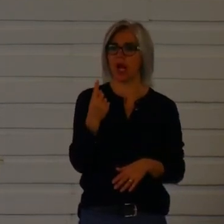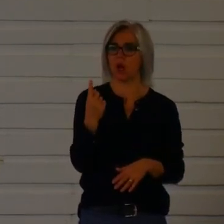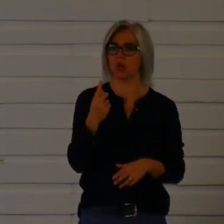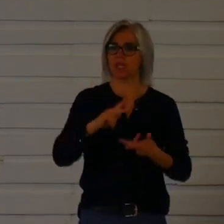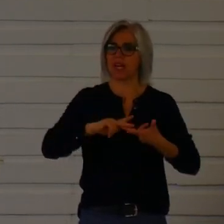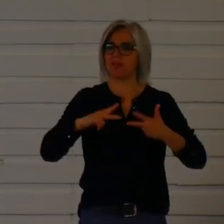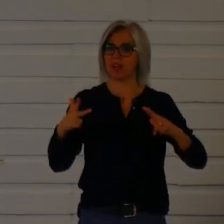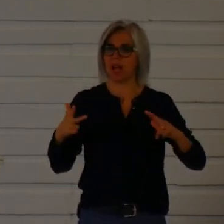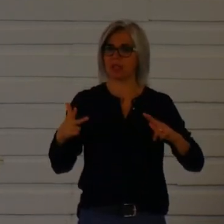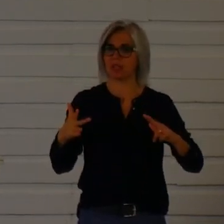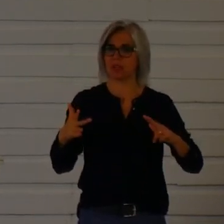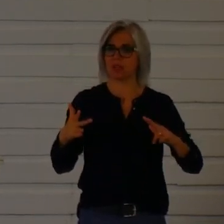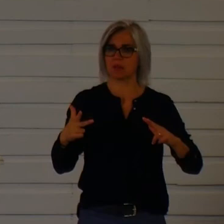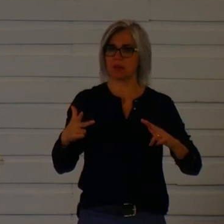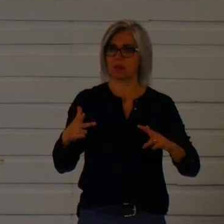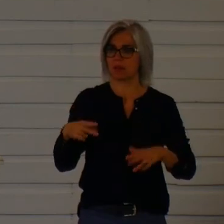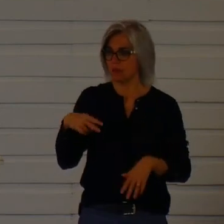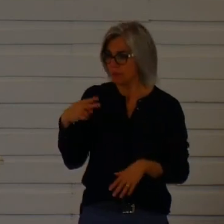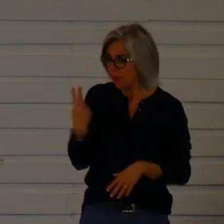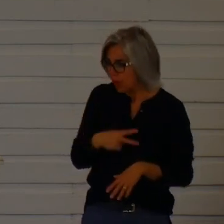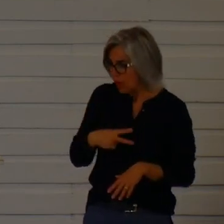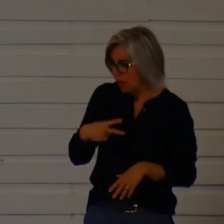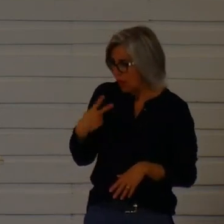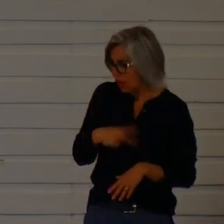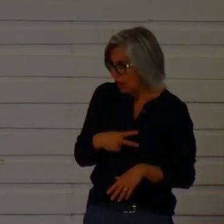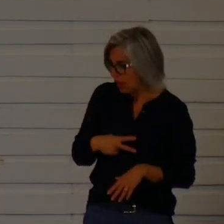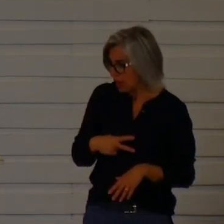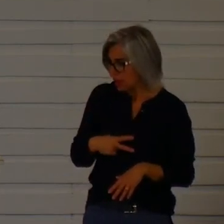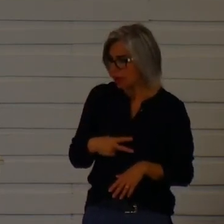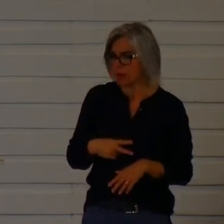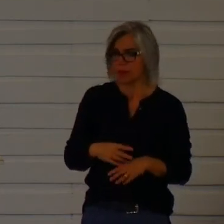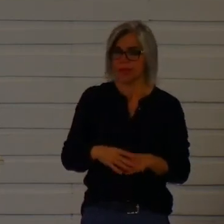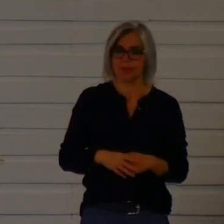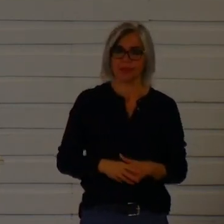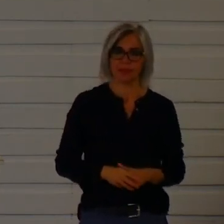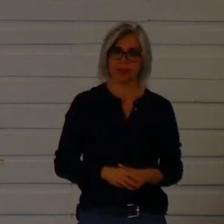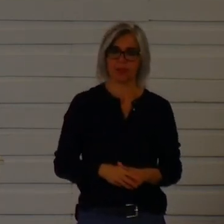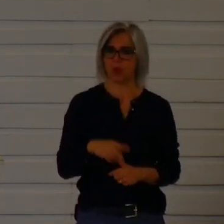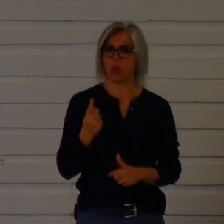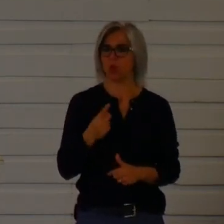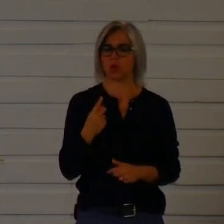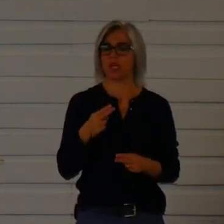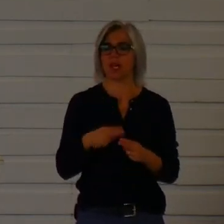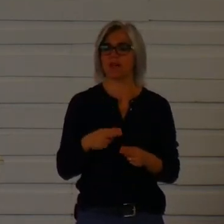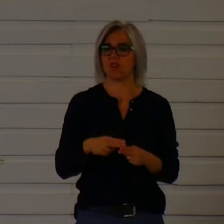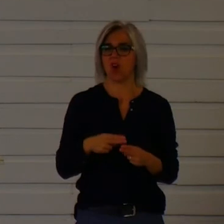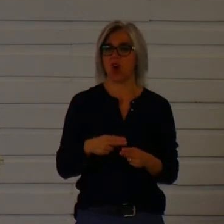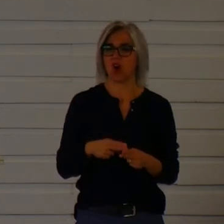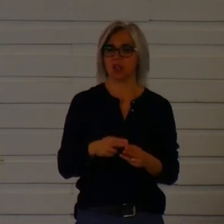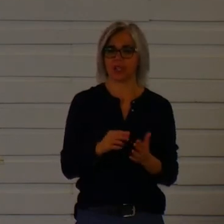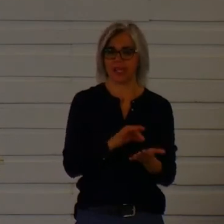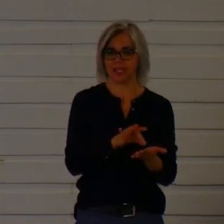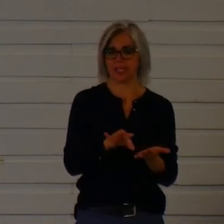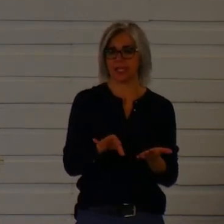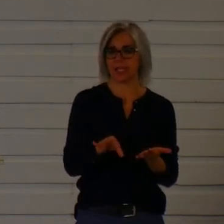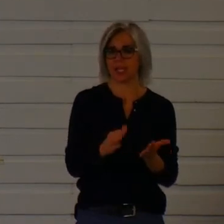Perché non lo hanno detto quando lo hanno visto operare miracoli? Perché non lo hanno detto quando hanno